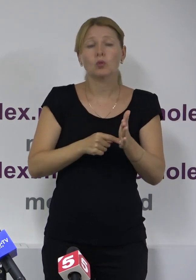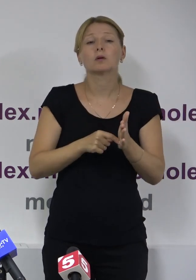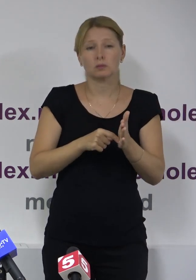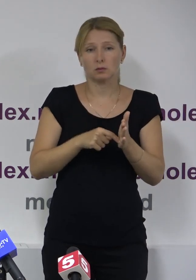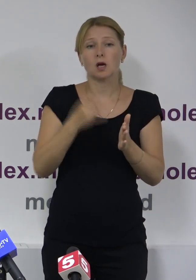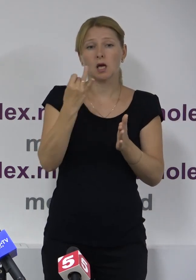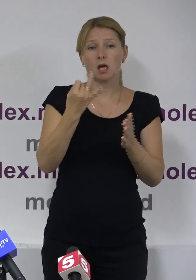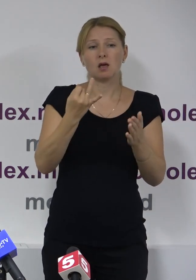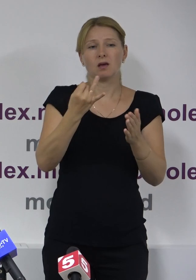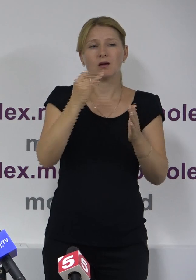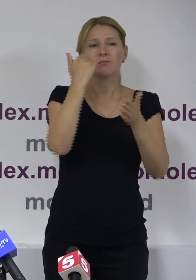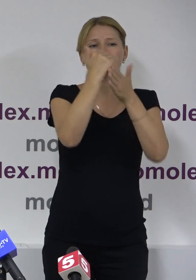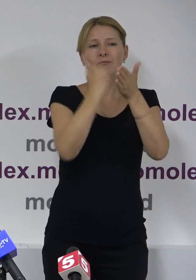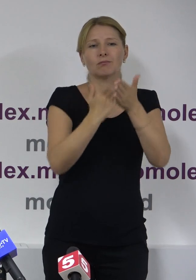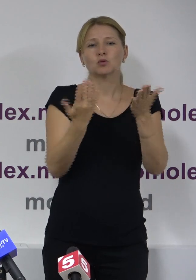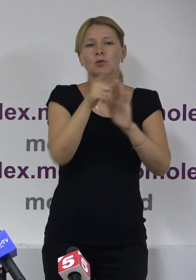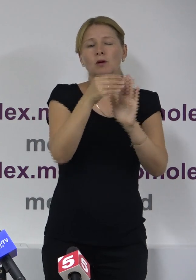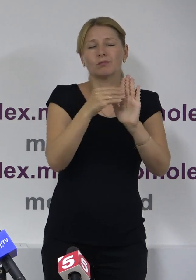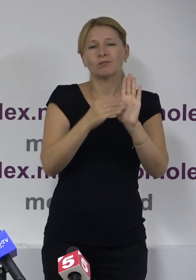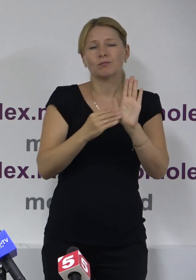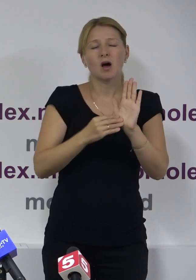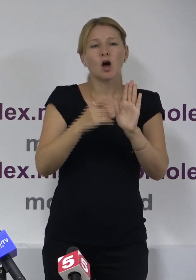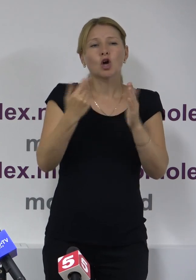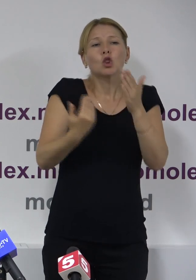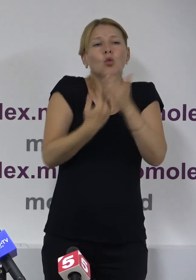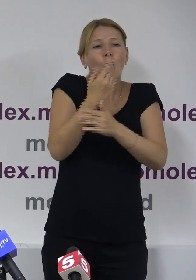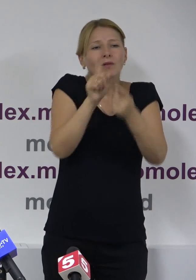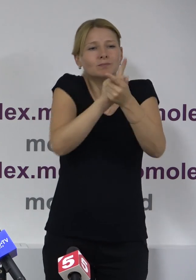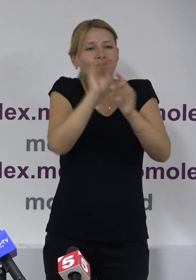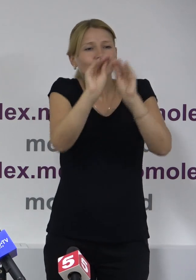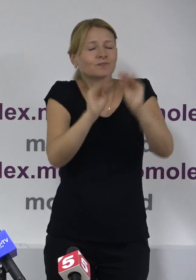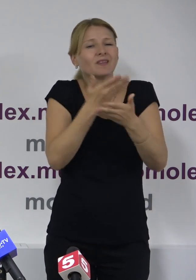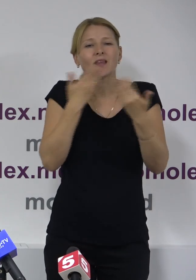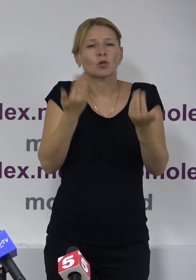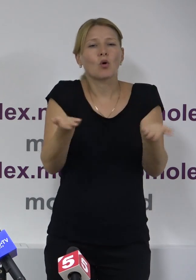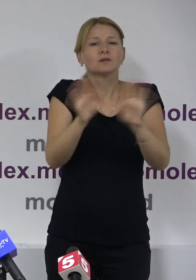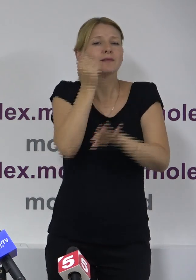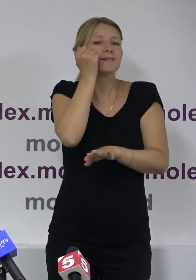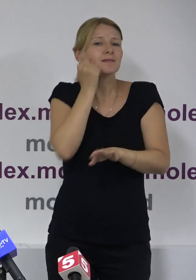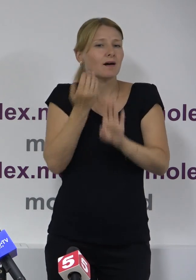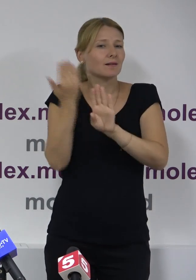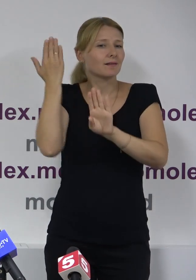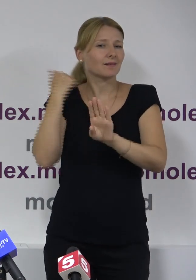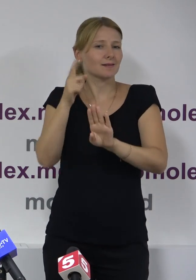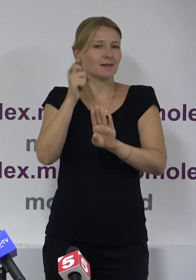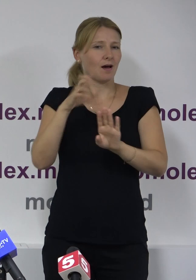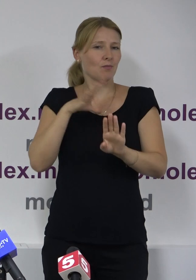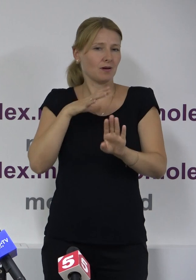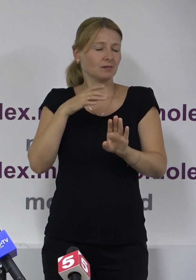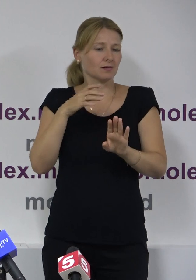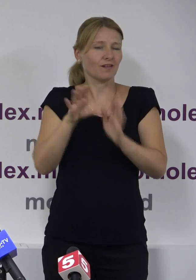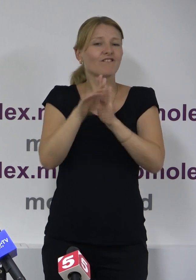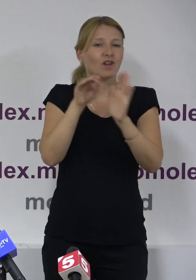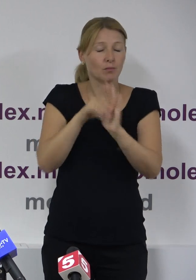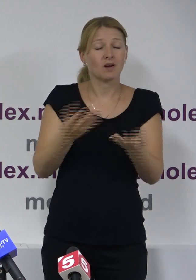trag și din alegerile precedente. Cu regret, nu am văzut o îmbunătățire în acest sens. Este vorba despre prezentarea anumitor